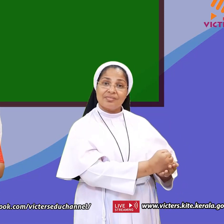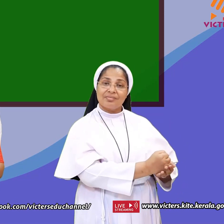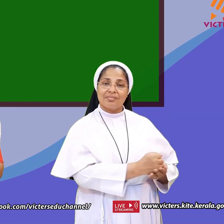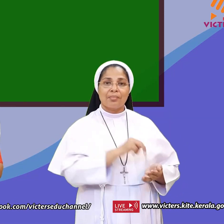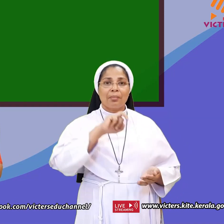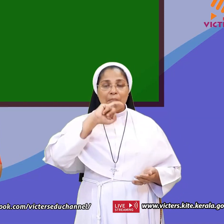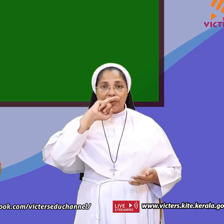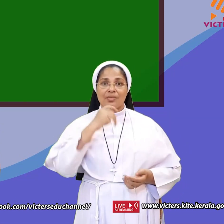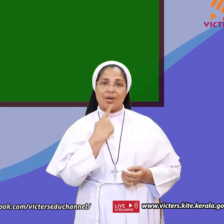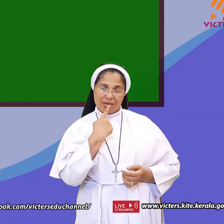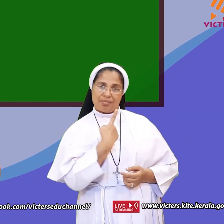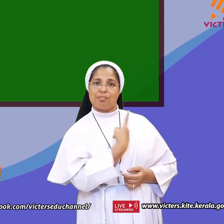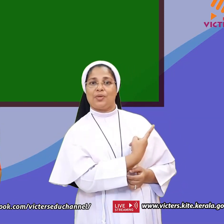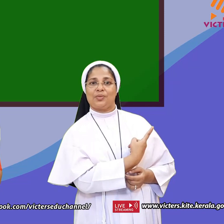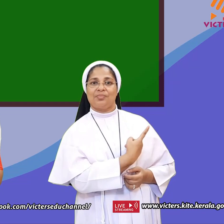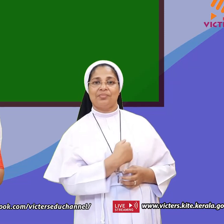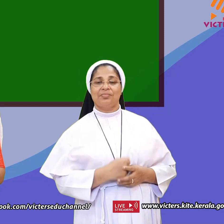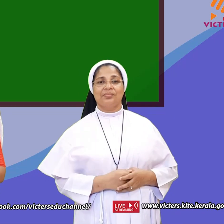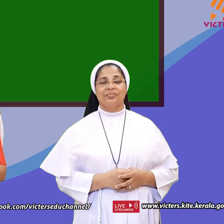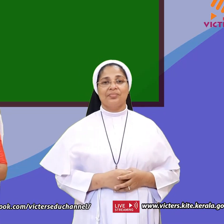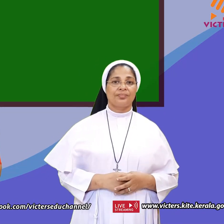മെത്രാൻ പോലീസുകാരോട് പറയുന്നുണ്ട്.